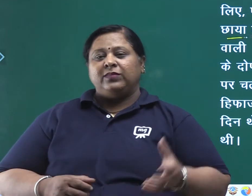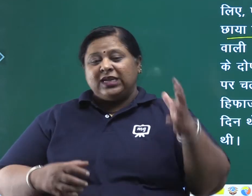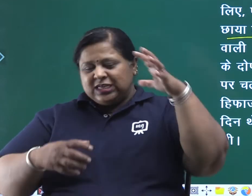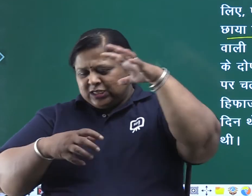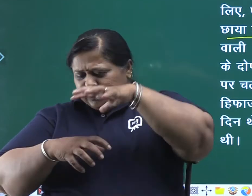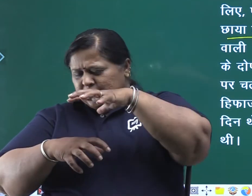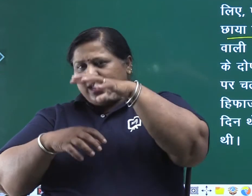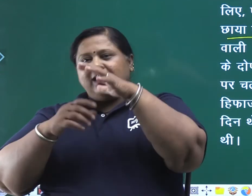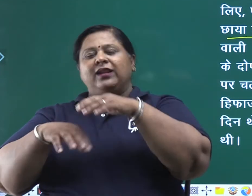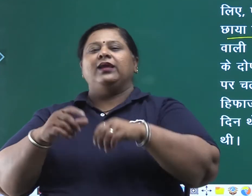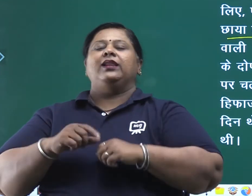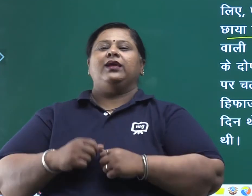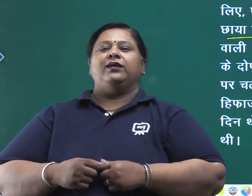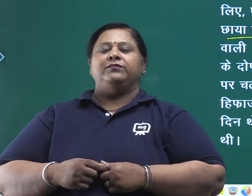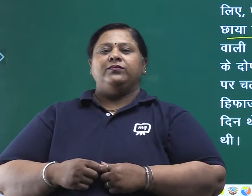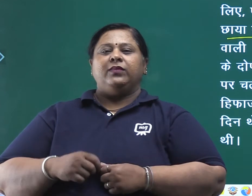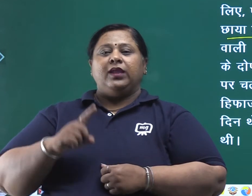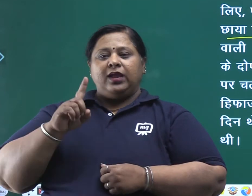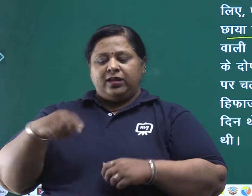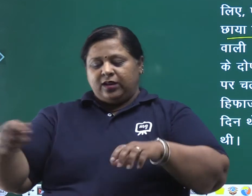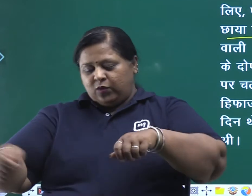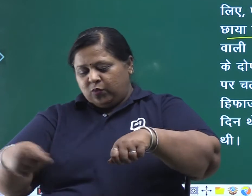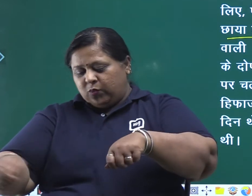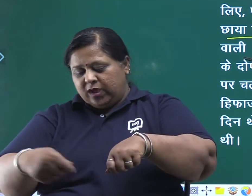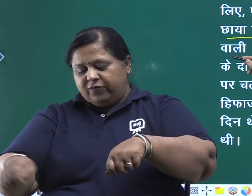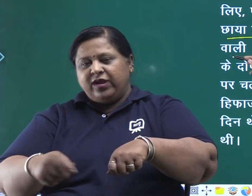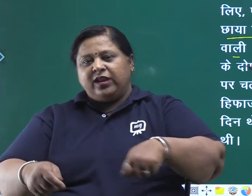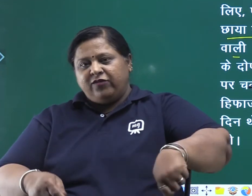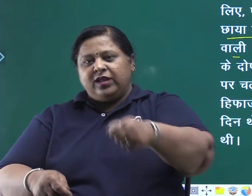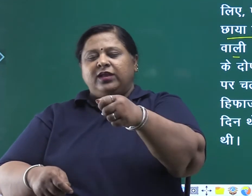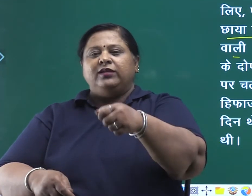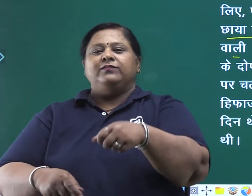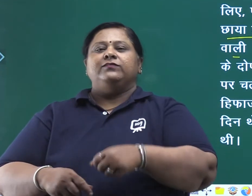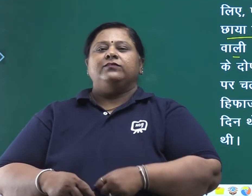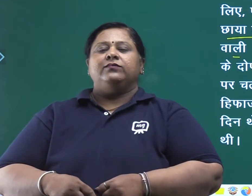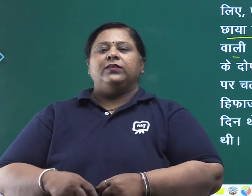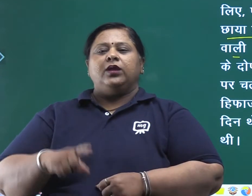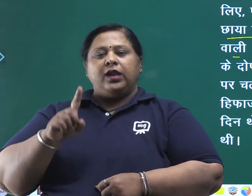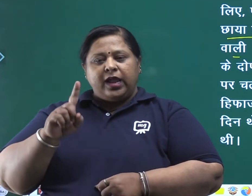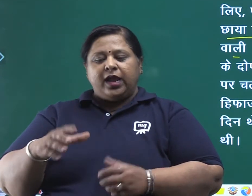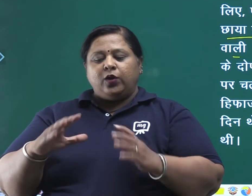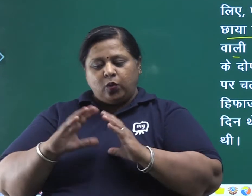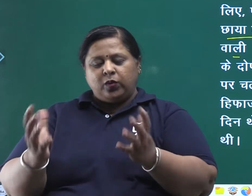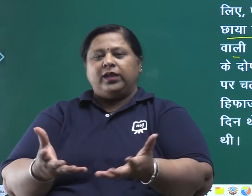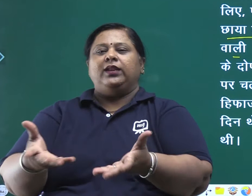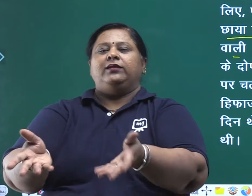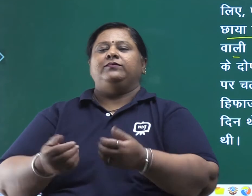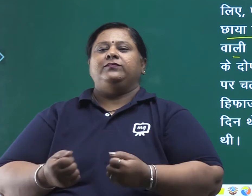छाया करने के लिए कूड़ा फेंकने वाली एक टोकरी ली